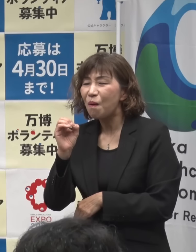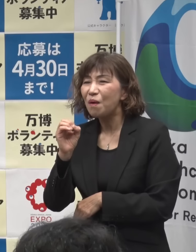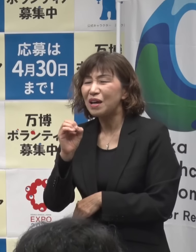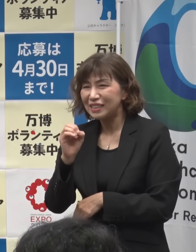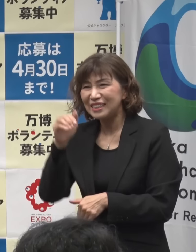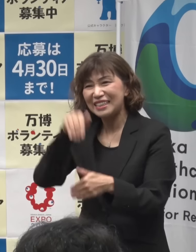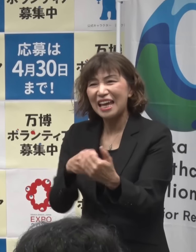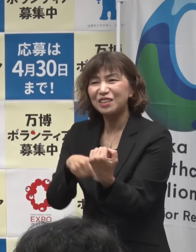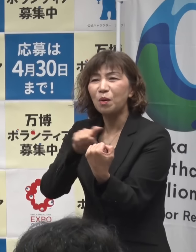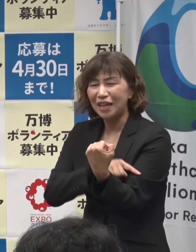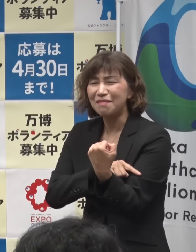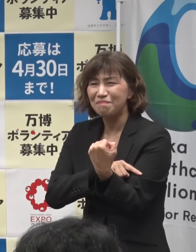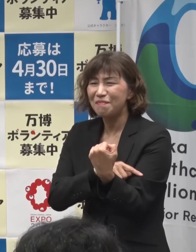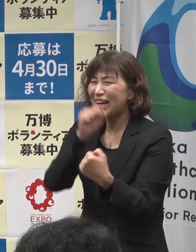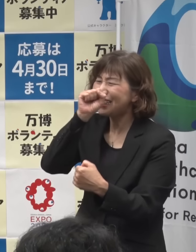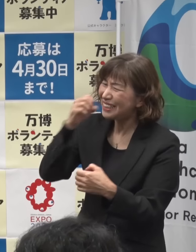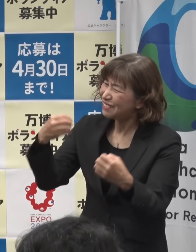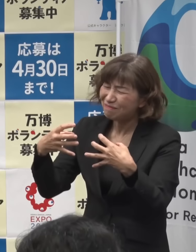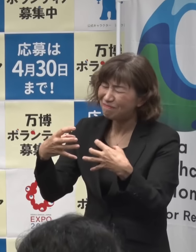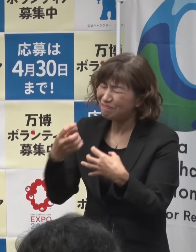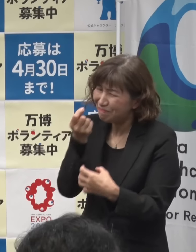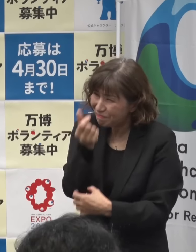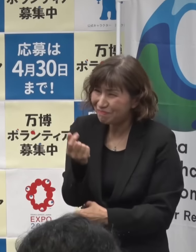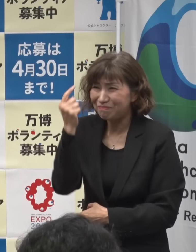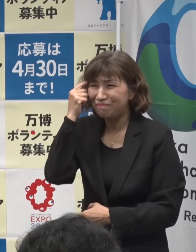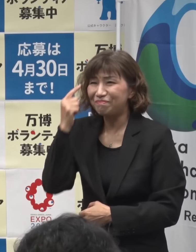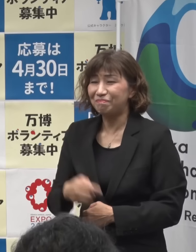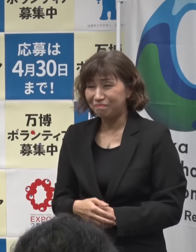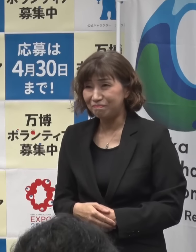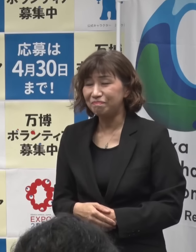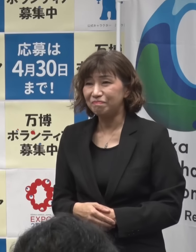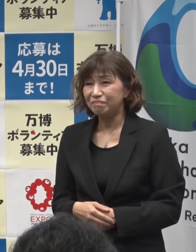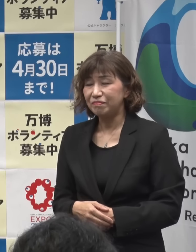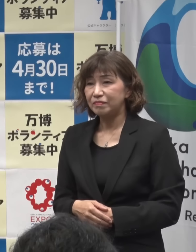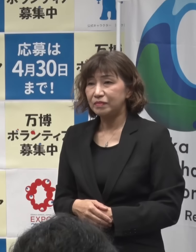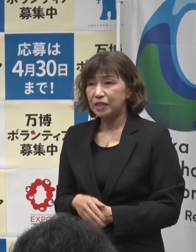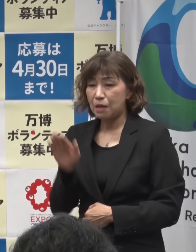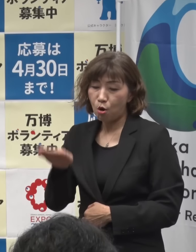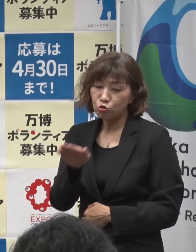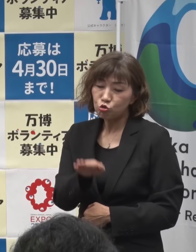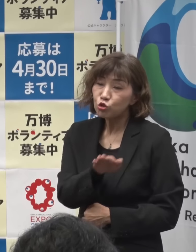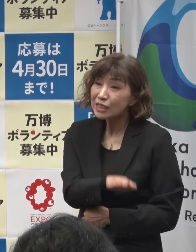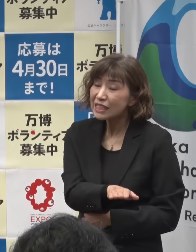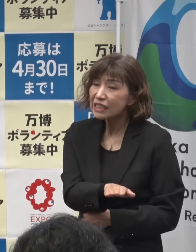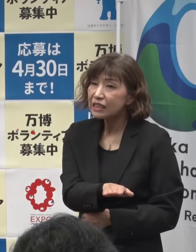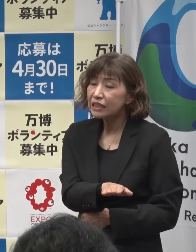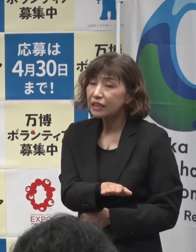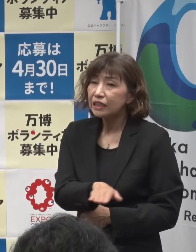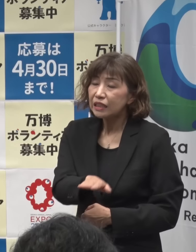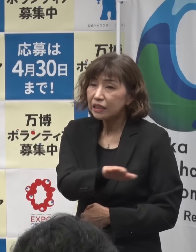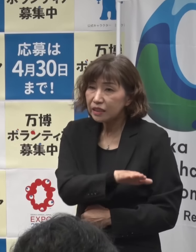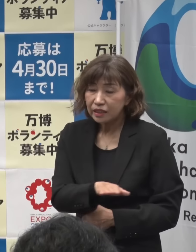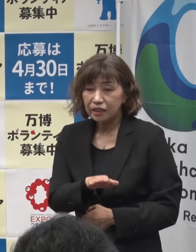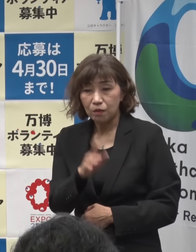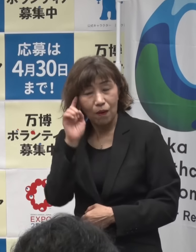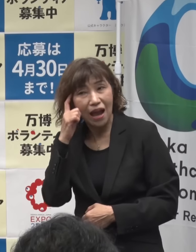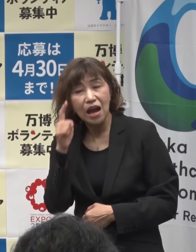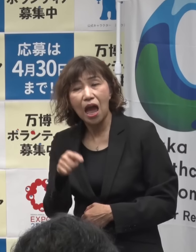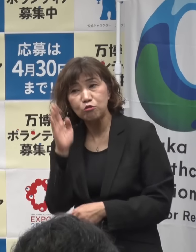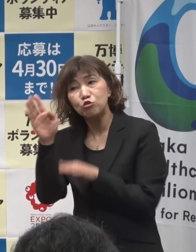賛同してくれる人は少ないと思いますけれど、でも僕は次の世代の方を向いたことを政治家がやる仕組みを考えるべ